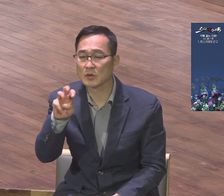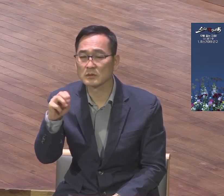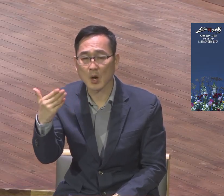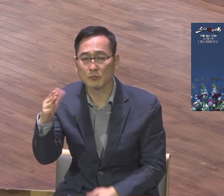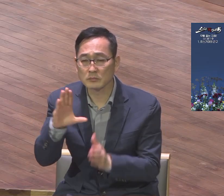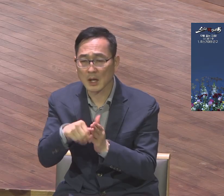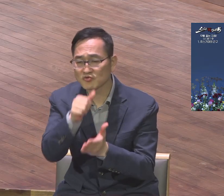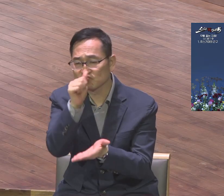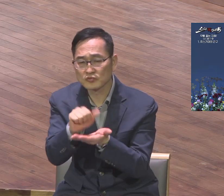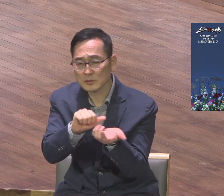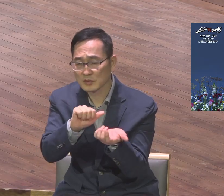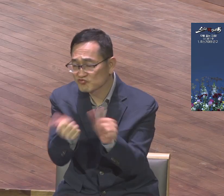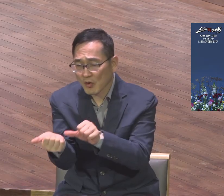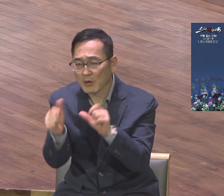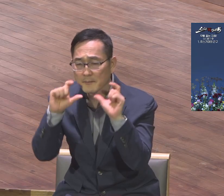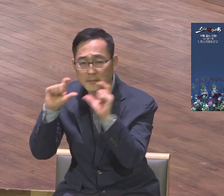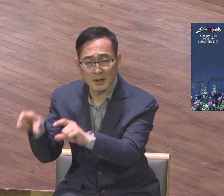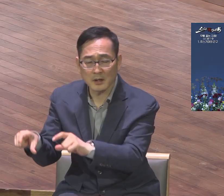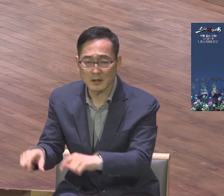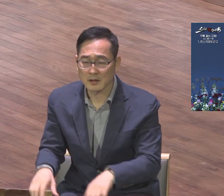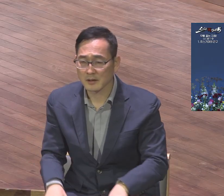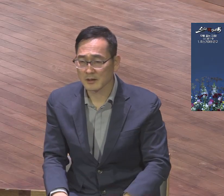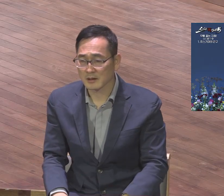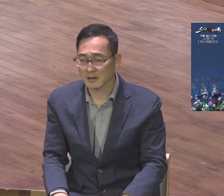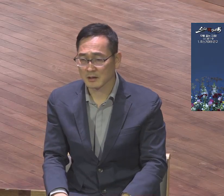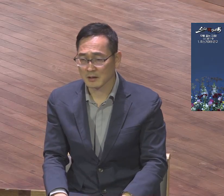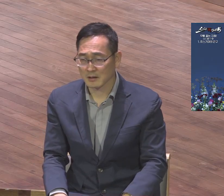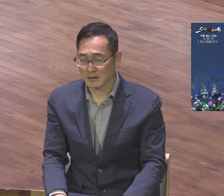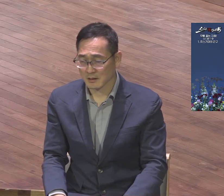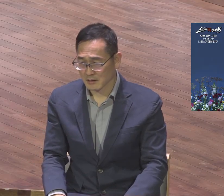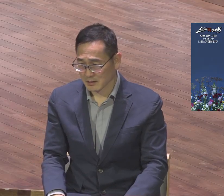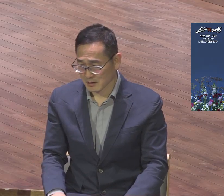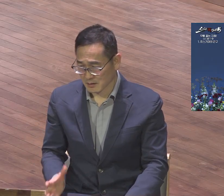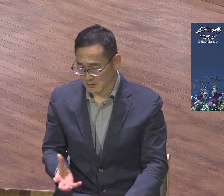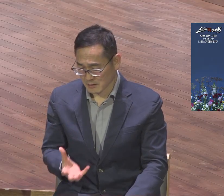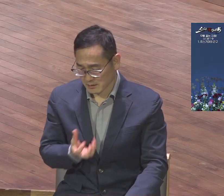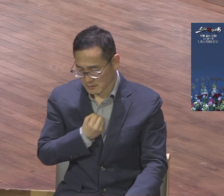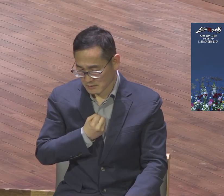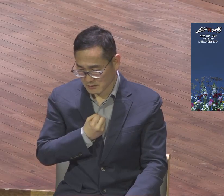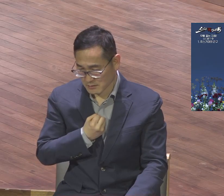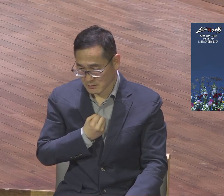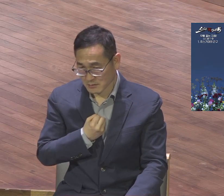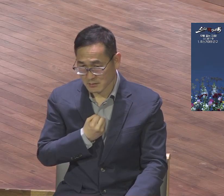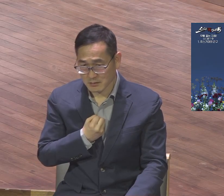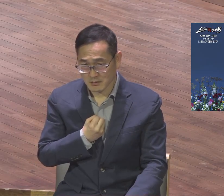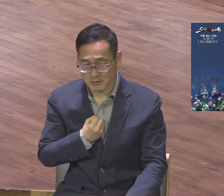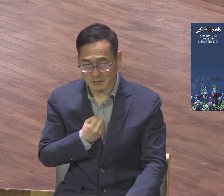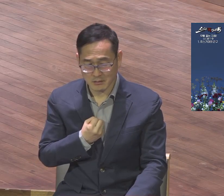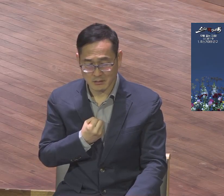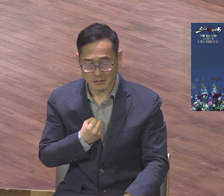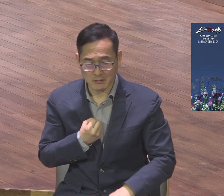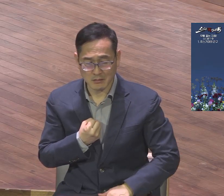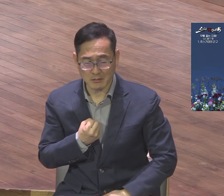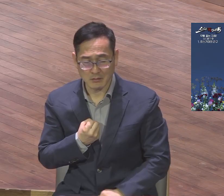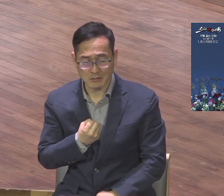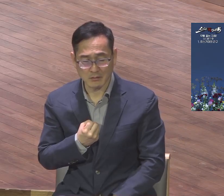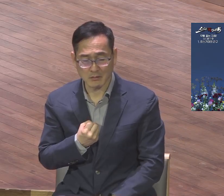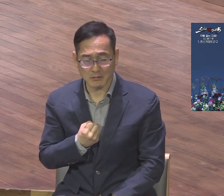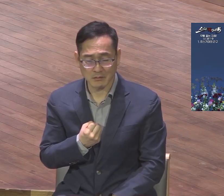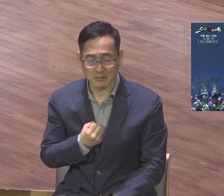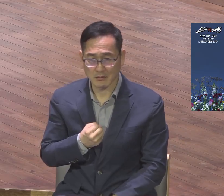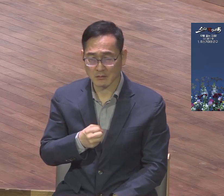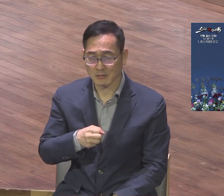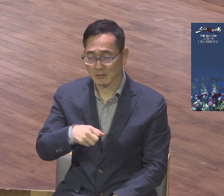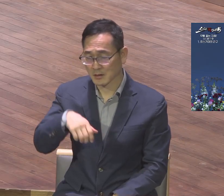39살이었어요. 39세였는데 히스기야에게 절망적 위기가 찾아온 거예요. 몸이 아파서 좀 안 좋다. 병들어